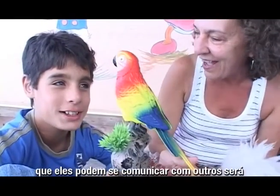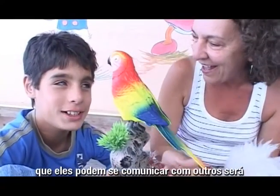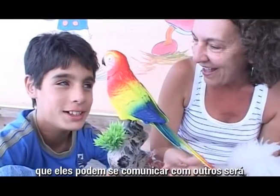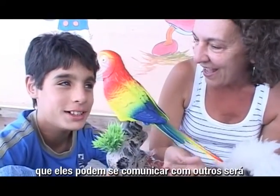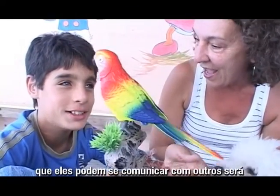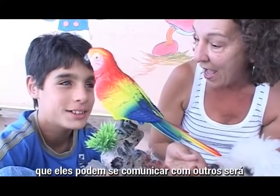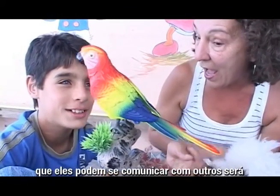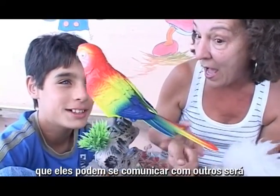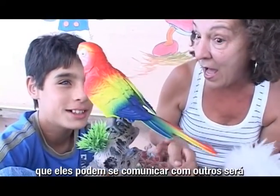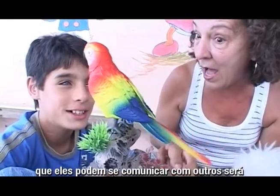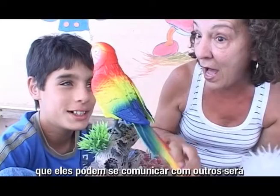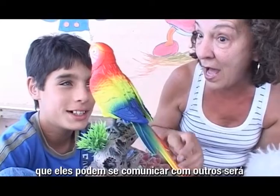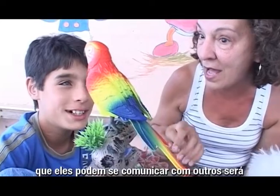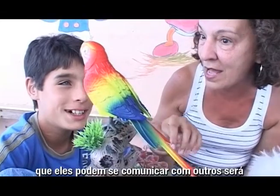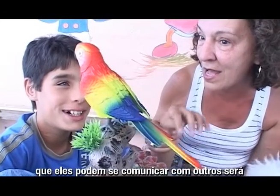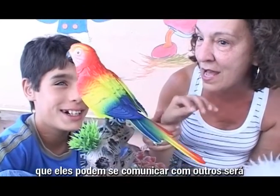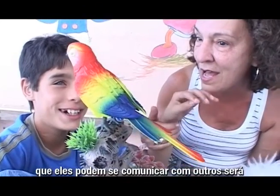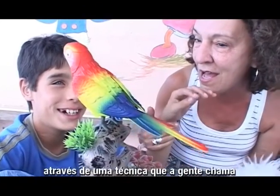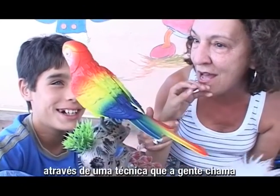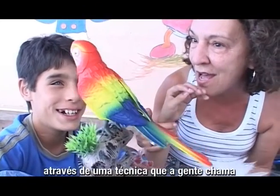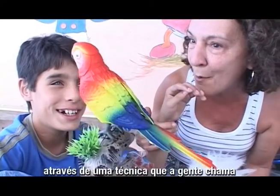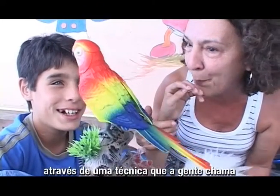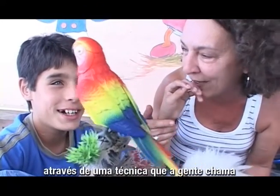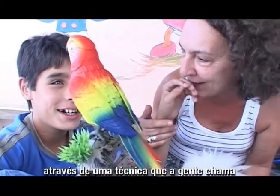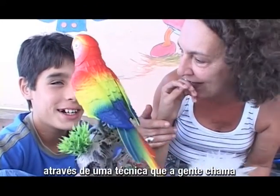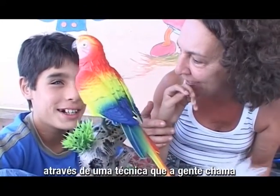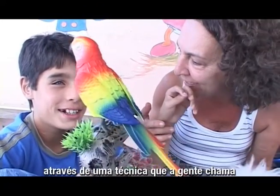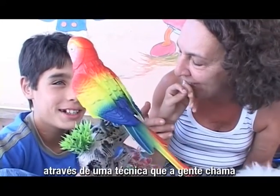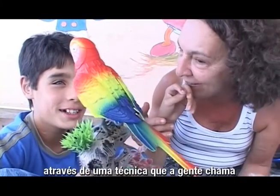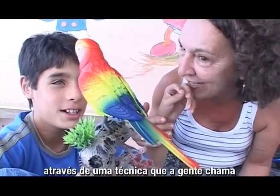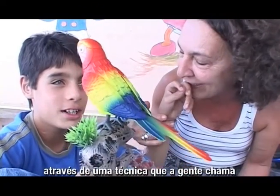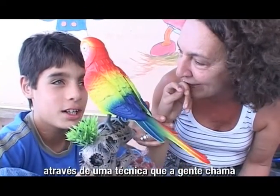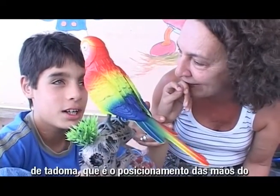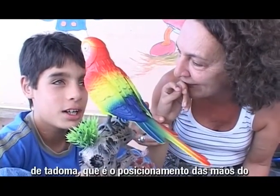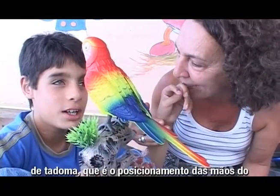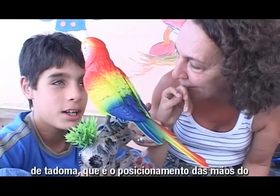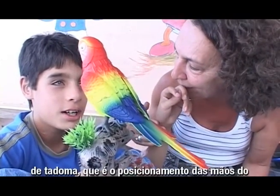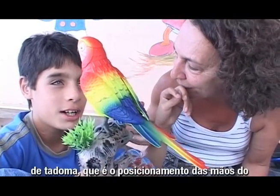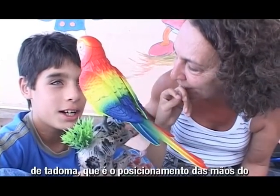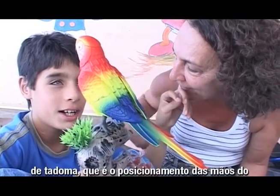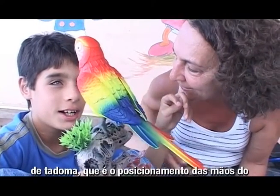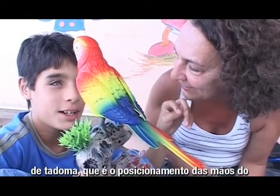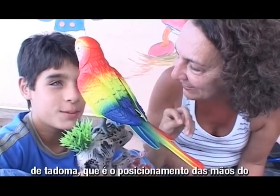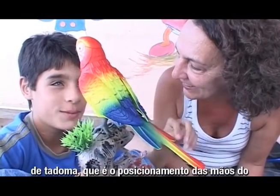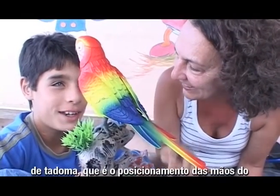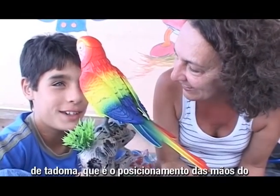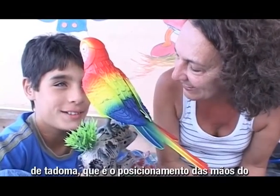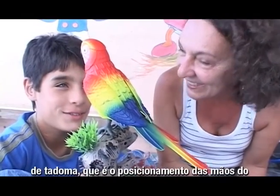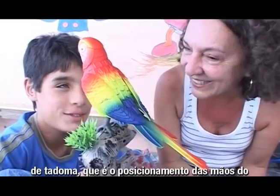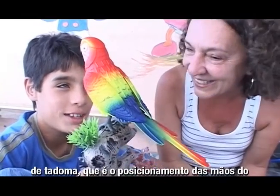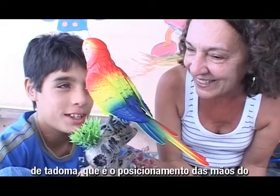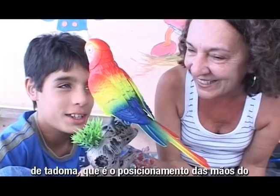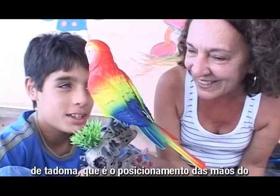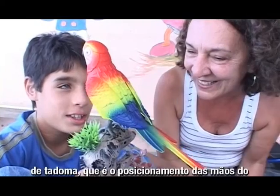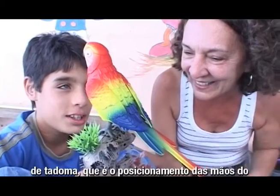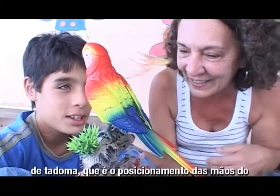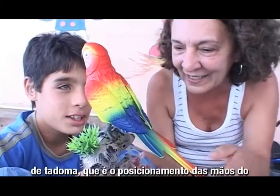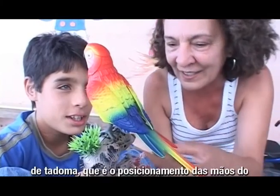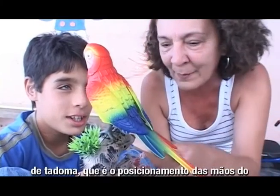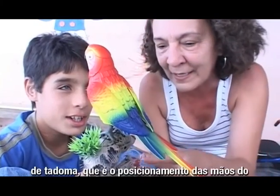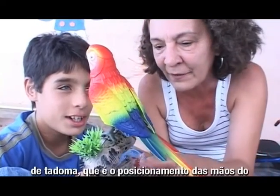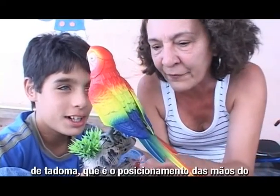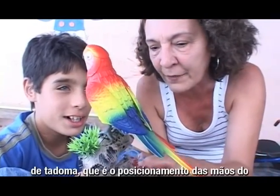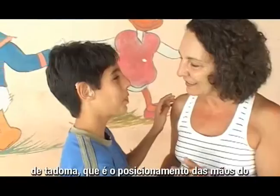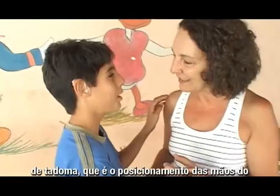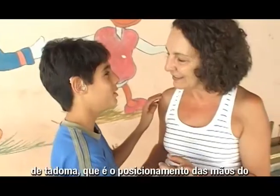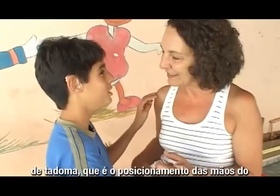se comunicar com outros será através de uma técnica que a gente chama de tadoma, que é o